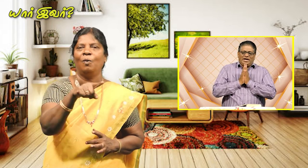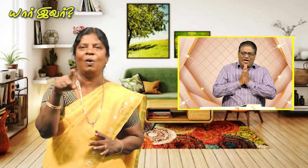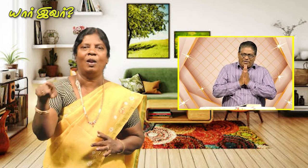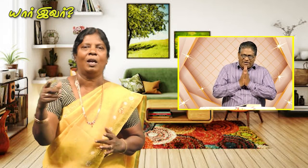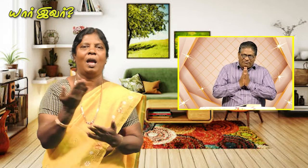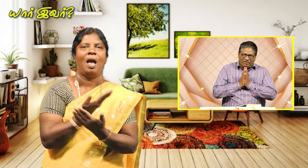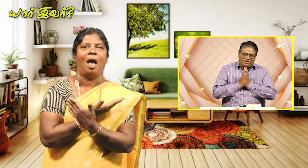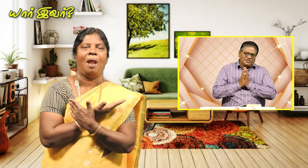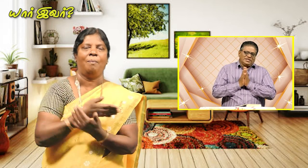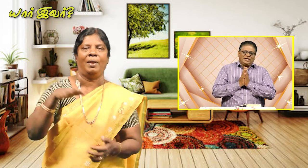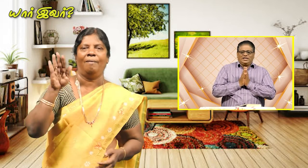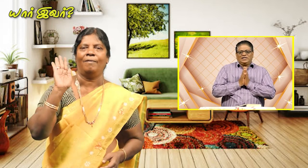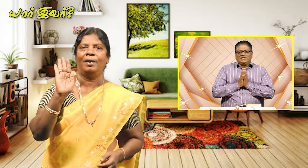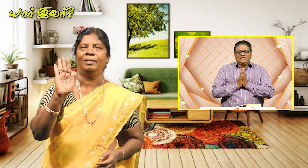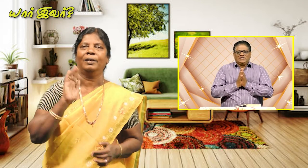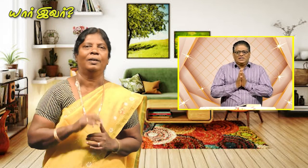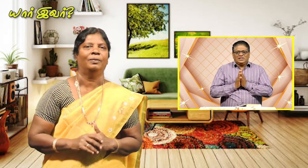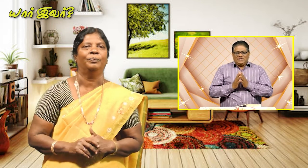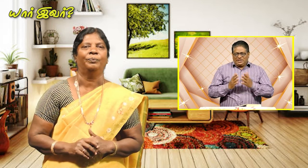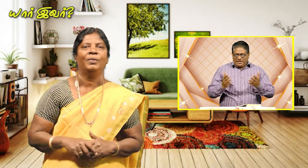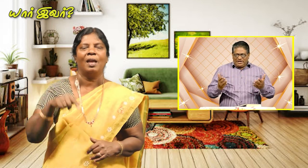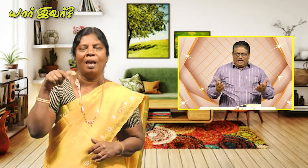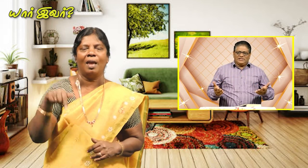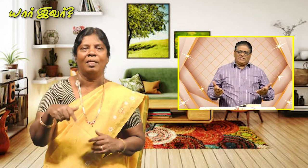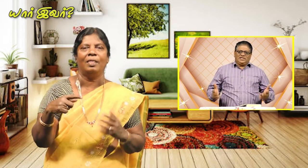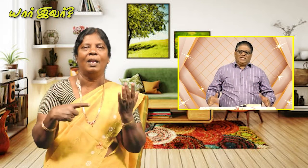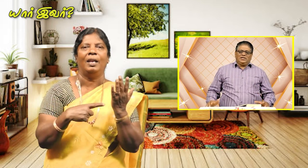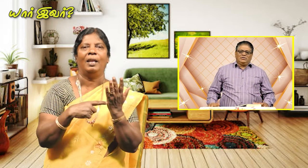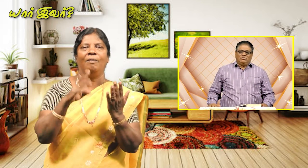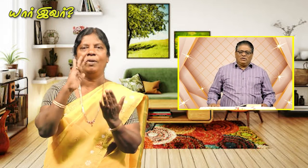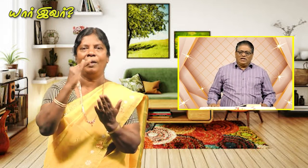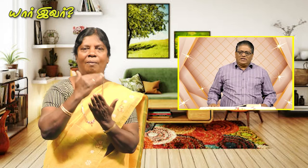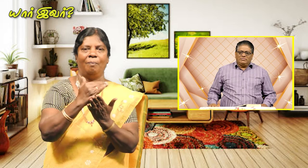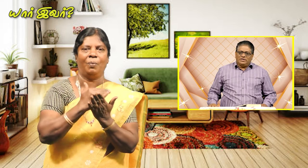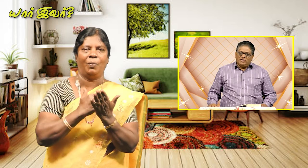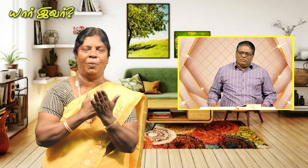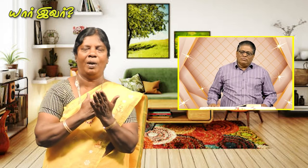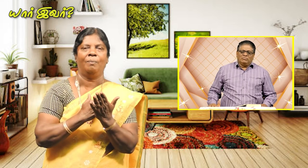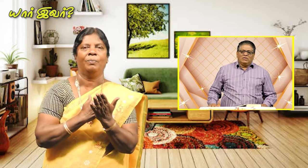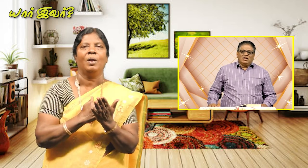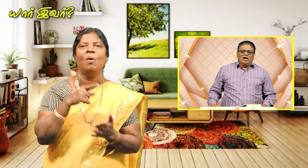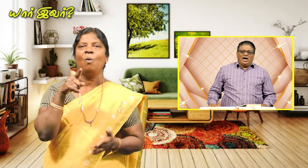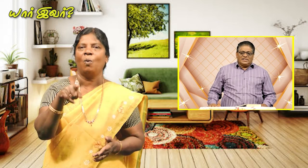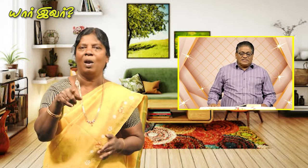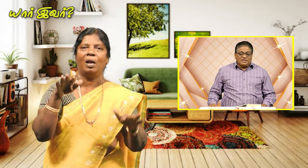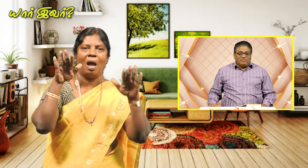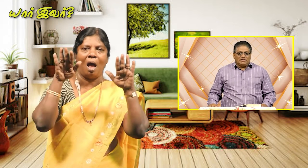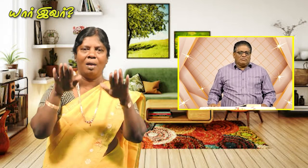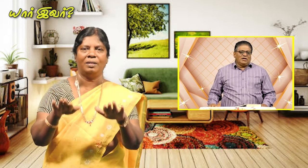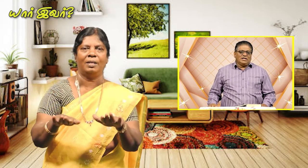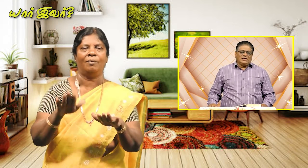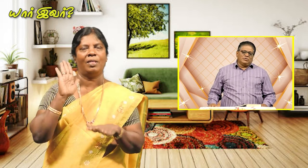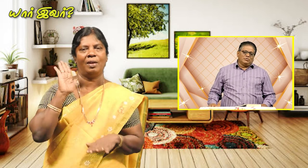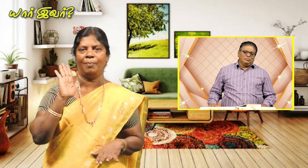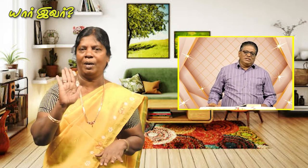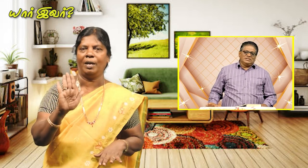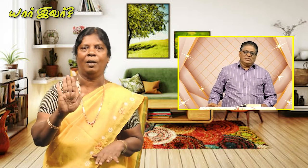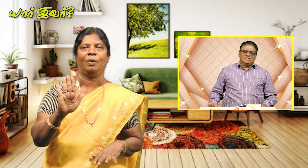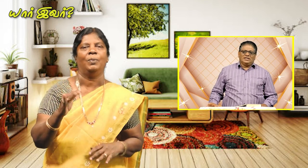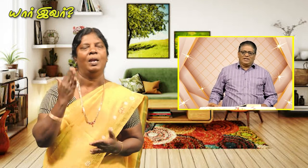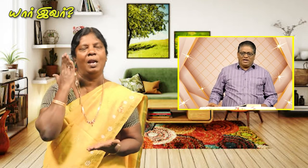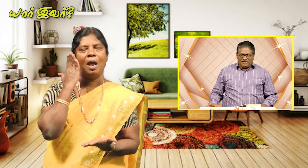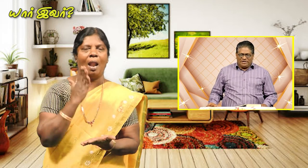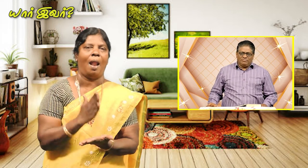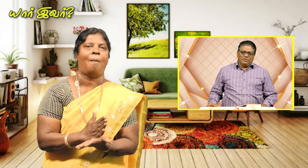எங்களுடைய அன்பின் வாழ்த்துக்கள். இந்த நிகழ்ச்சிகள் உங்களுக்கு மிகவும் ஆசீர்வாதமாக இருக்கும்